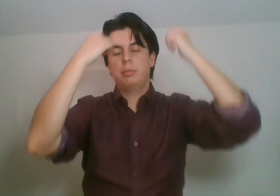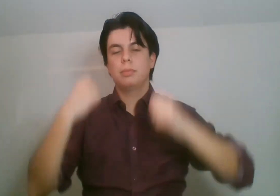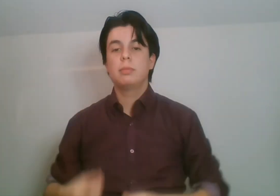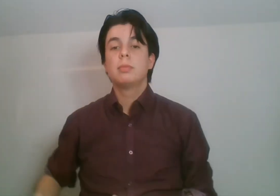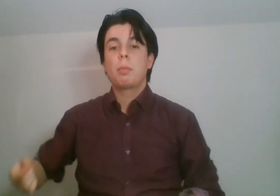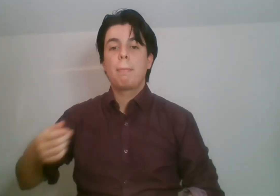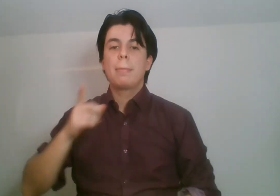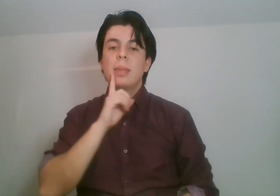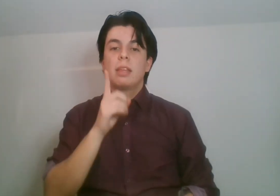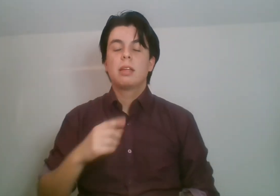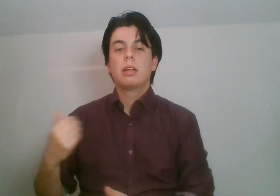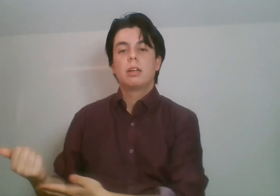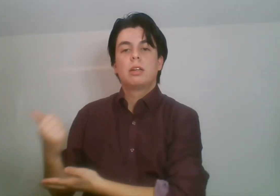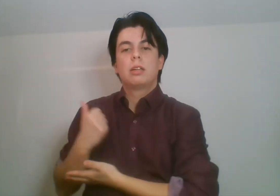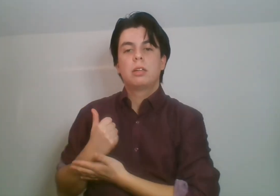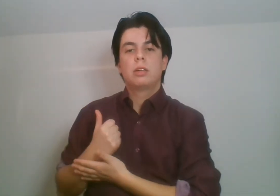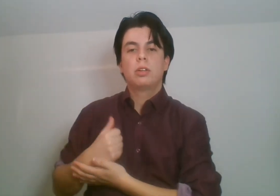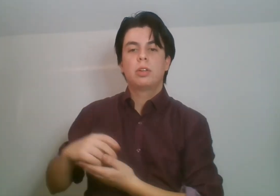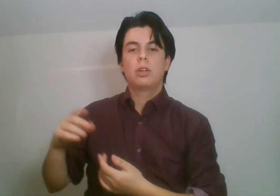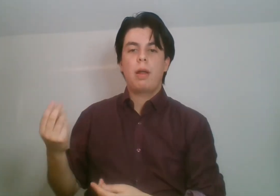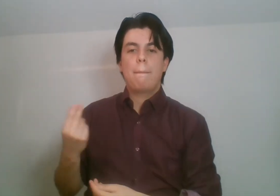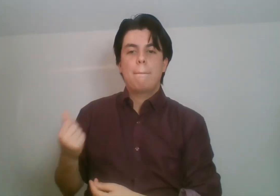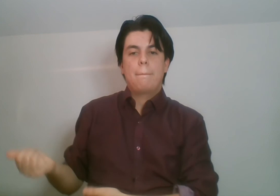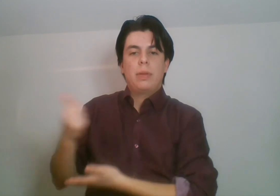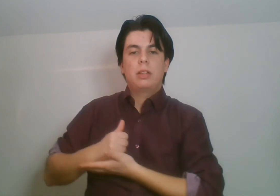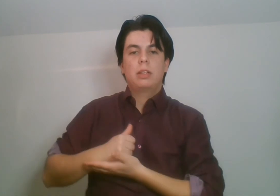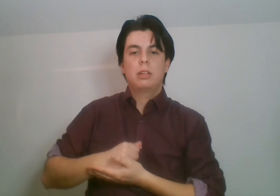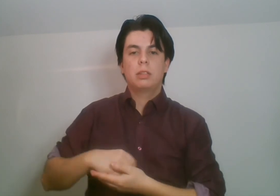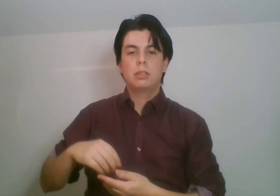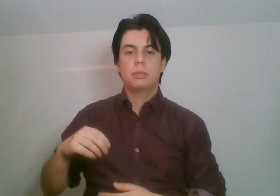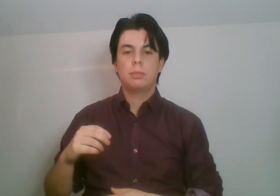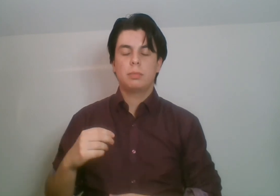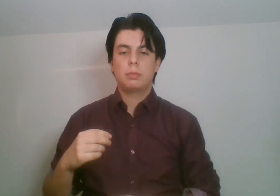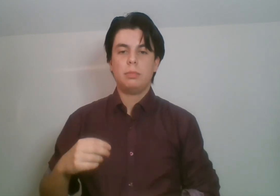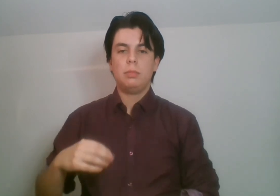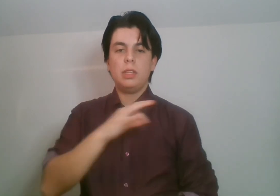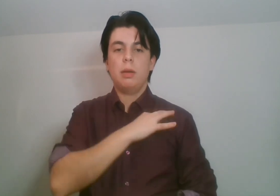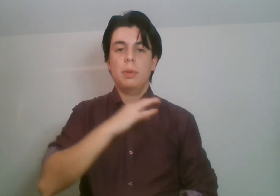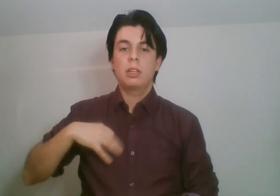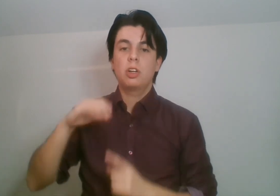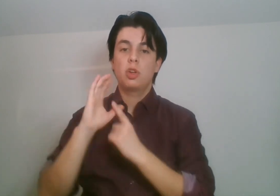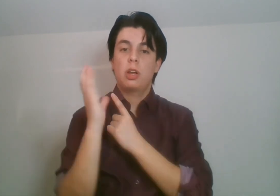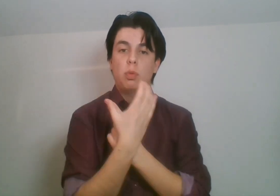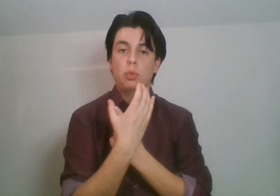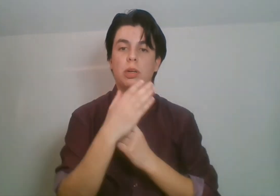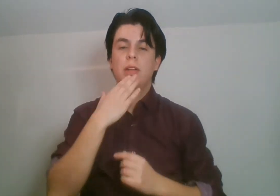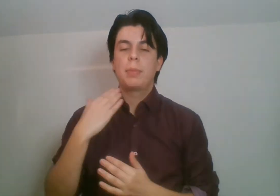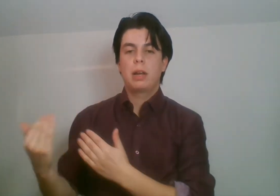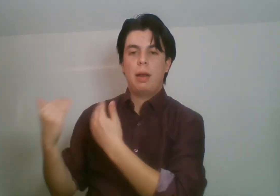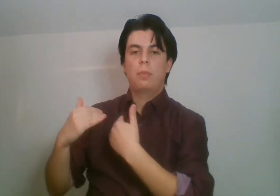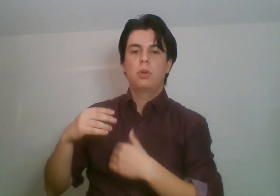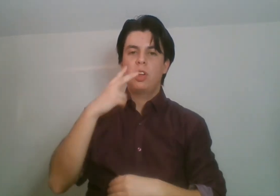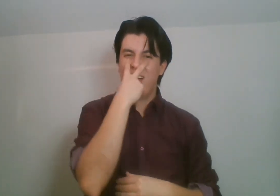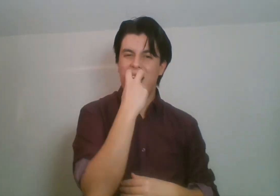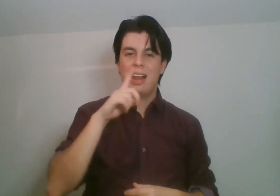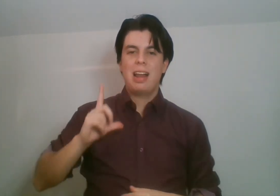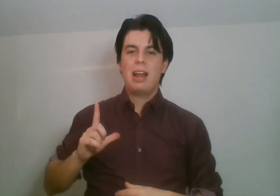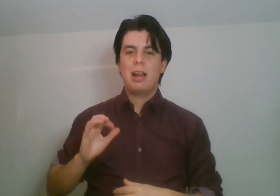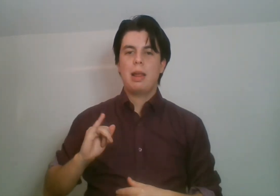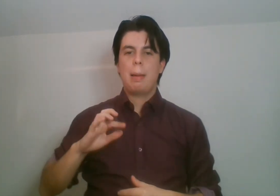del Ministerio de las Culturas, las Artes y el Patrimonio a través de su programa Otras Instituciones Colaboradoras y el apoyo